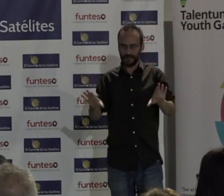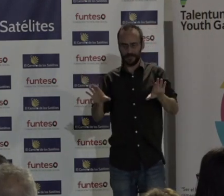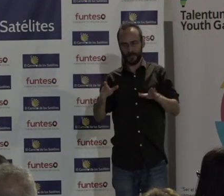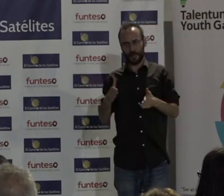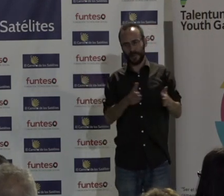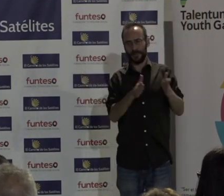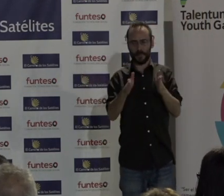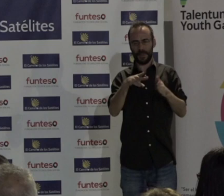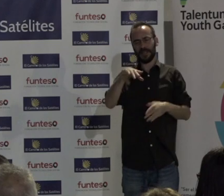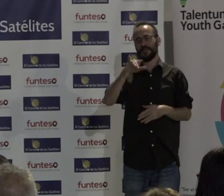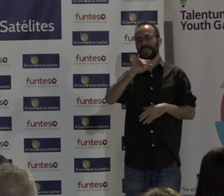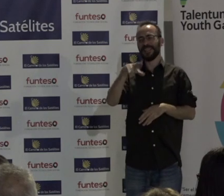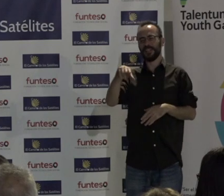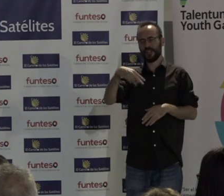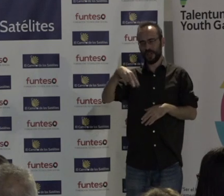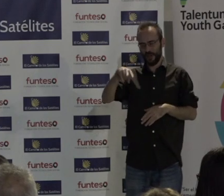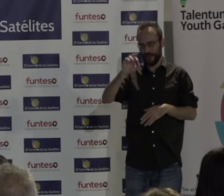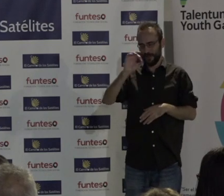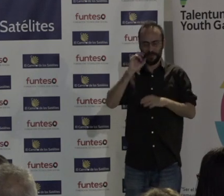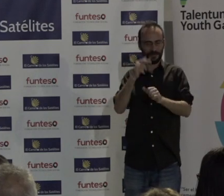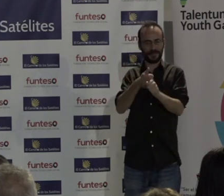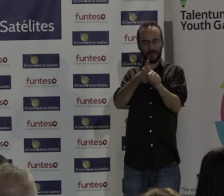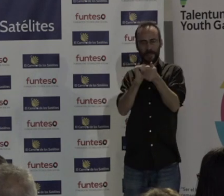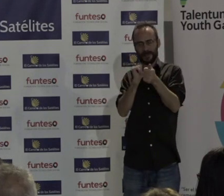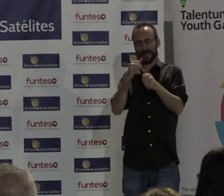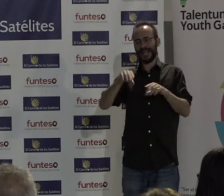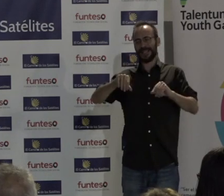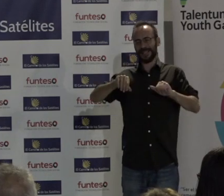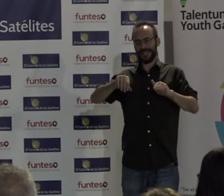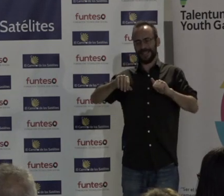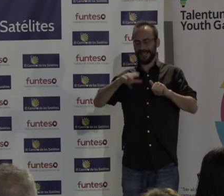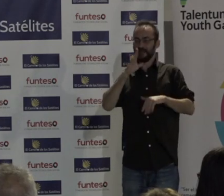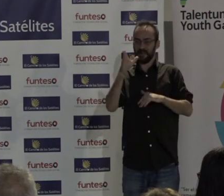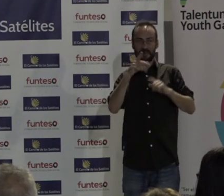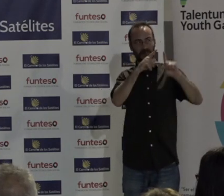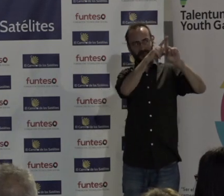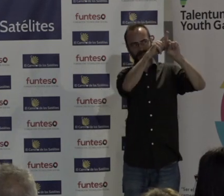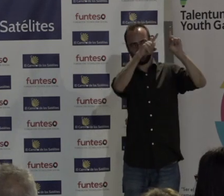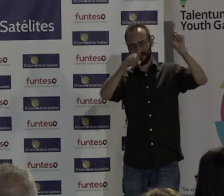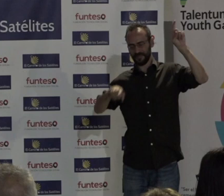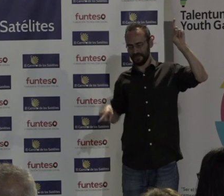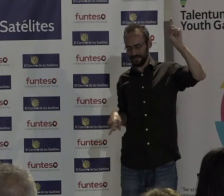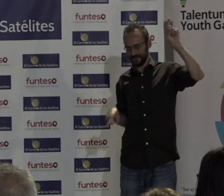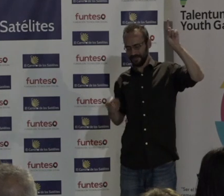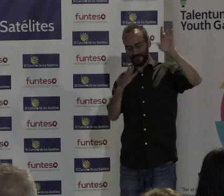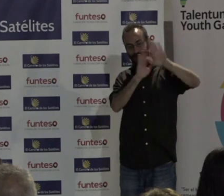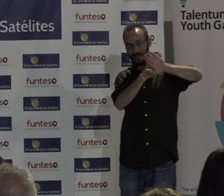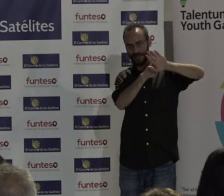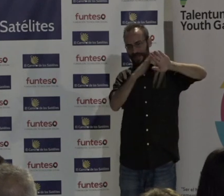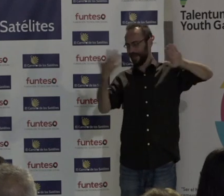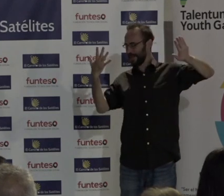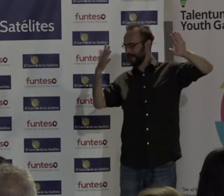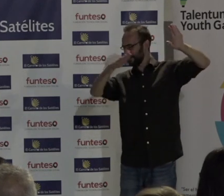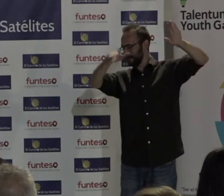nuestra tierra. ¿Qué ocurre? Que esa bandera era el pendón. El pendón, como sabéis, sujeta a la bandera desde arriba.